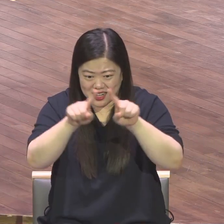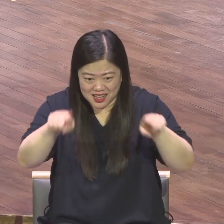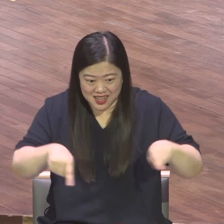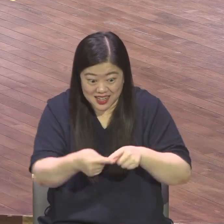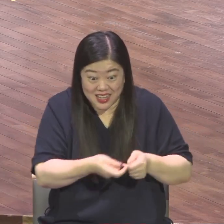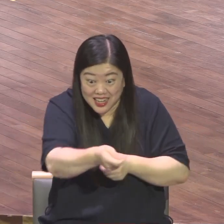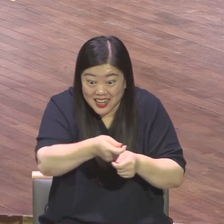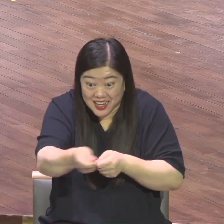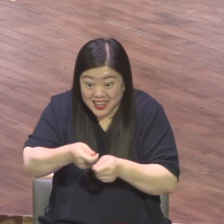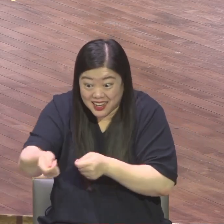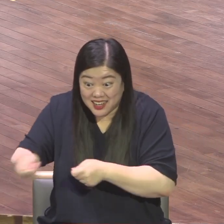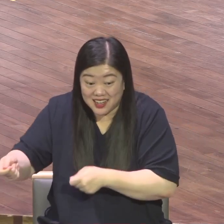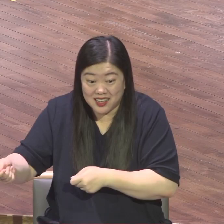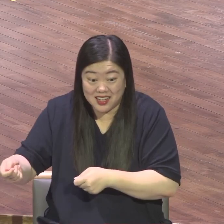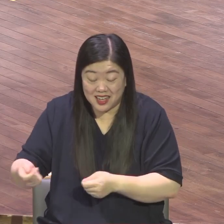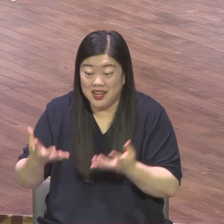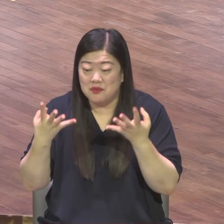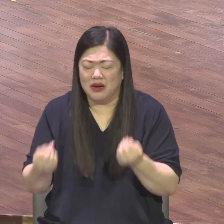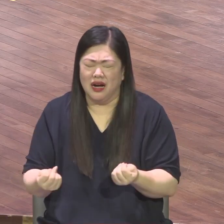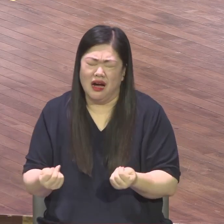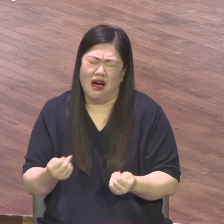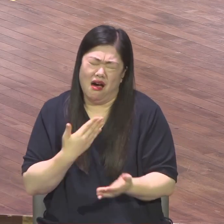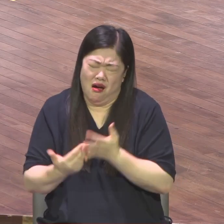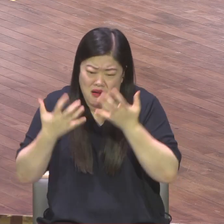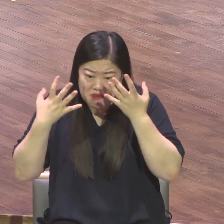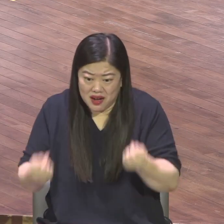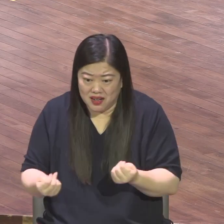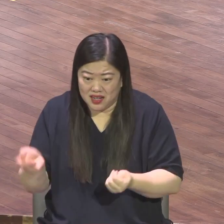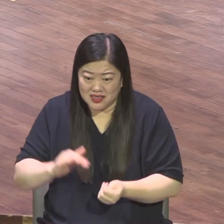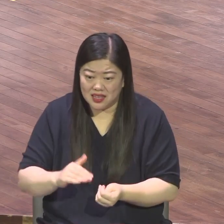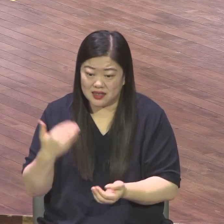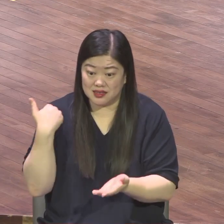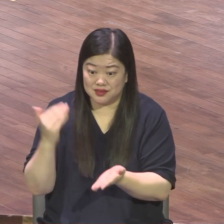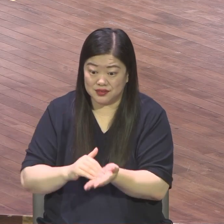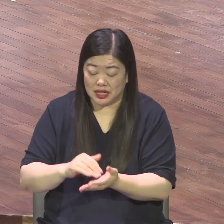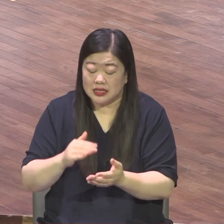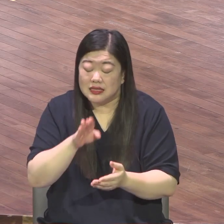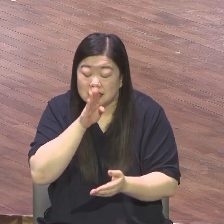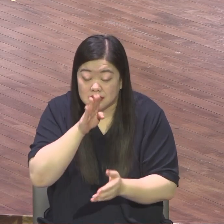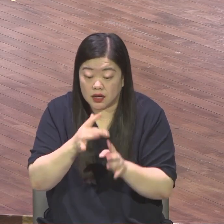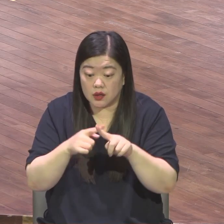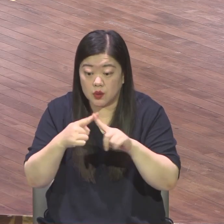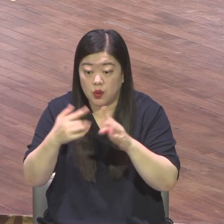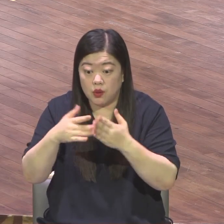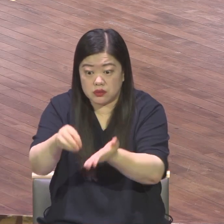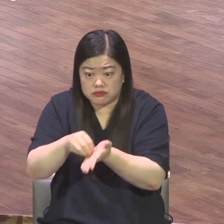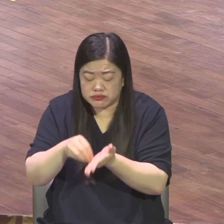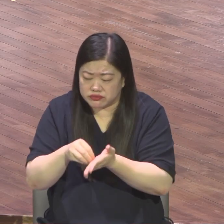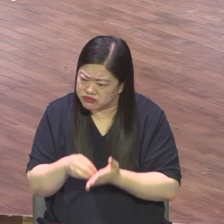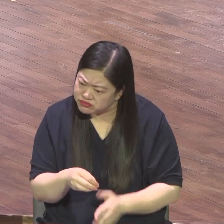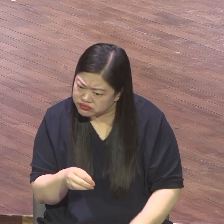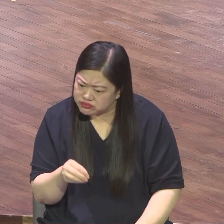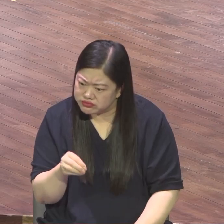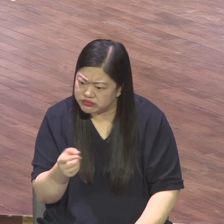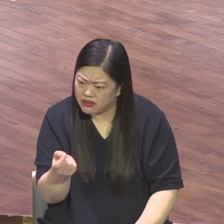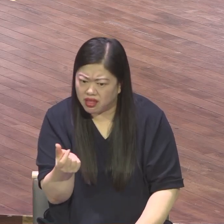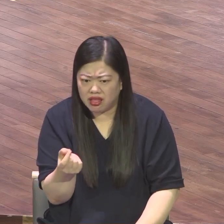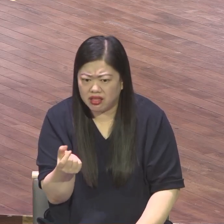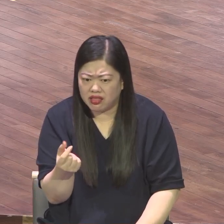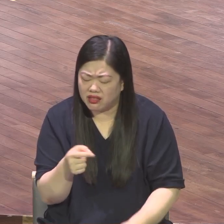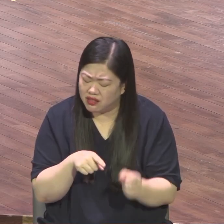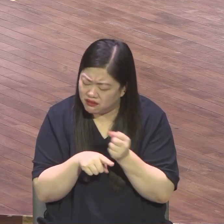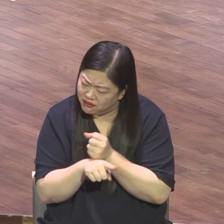친데 단 한 번도 나온 적이 없어요. 그런데 캐시온이에요. 불신자 영접하면 시비 받겠나,